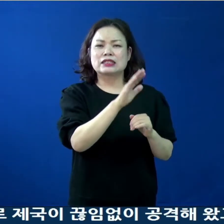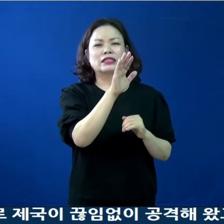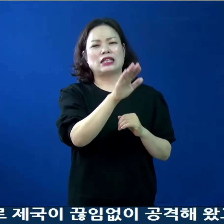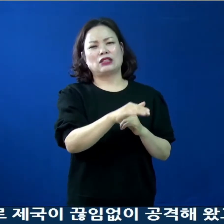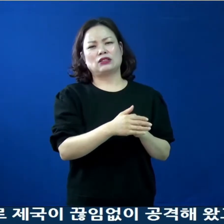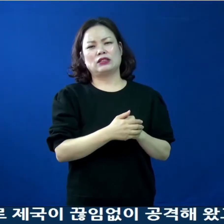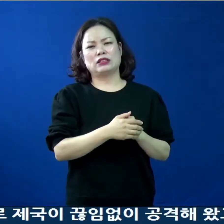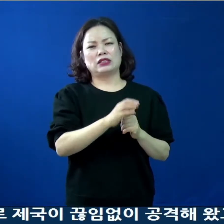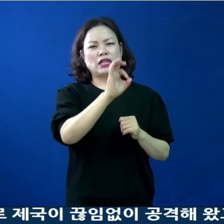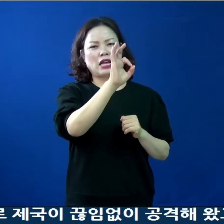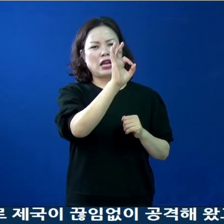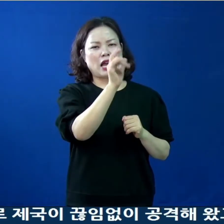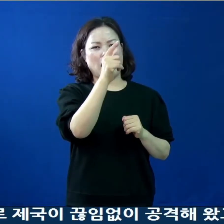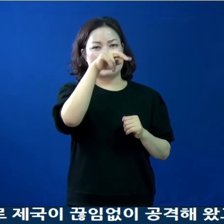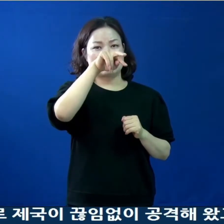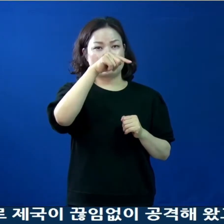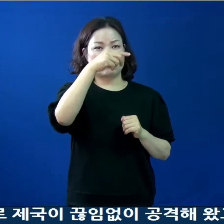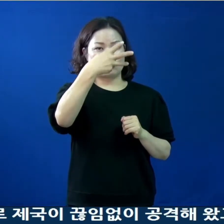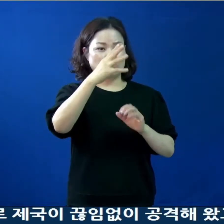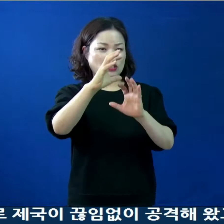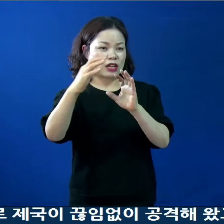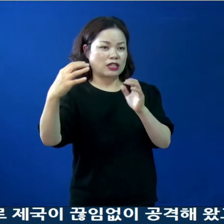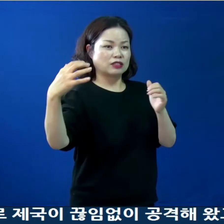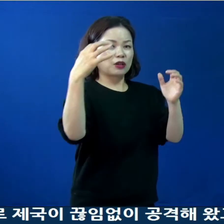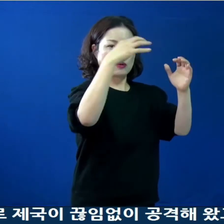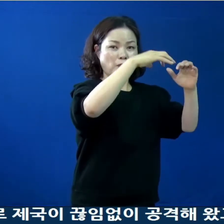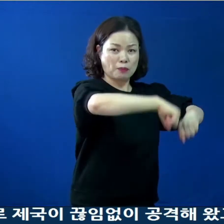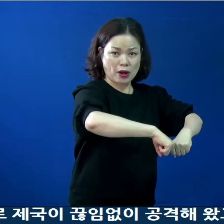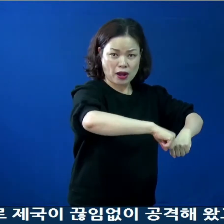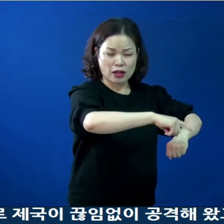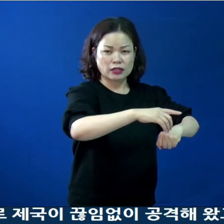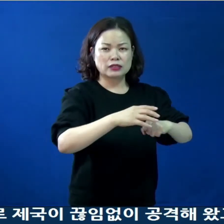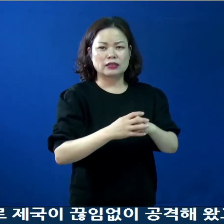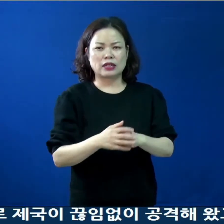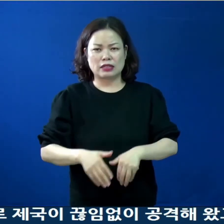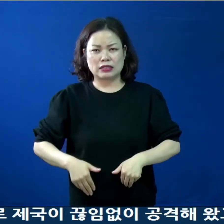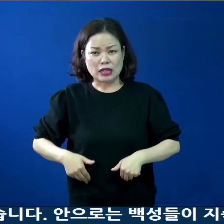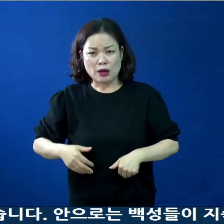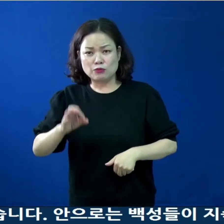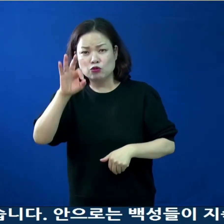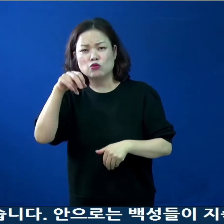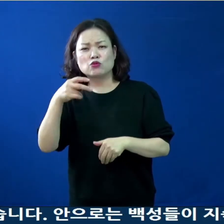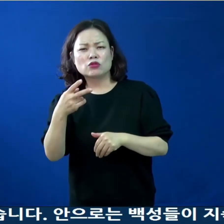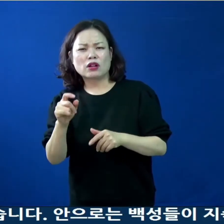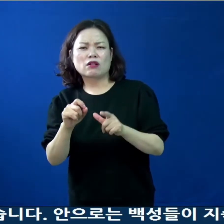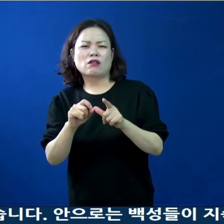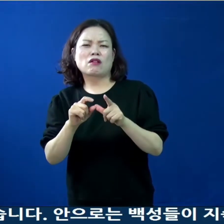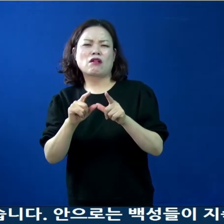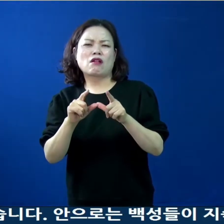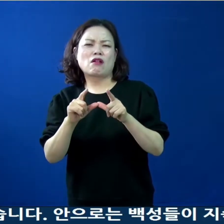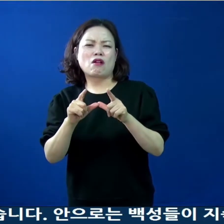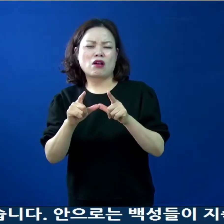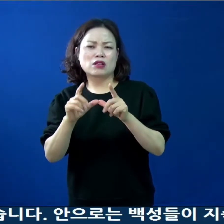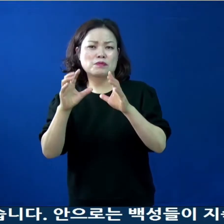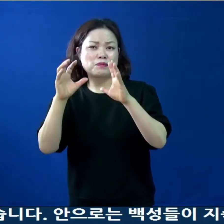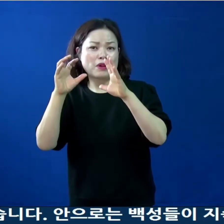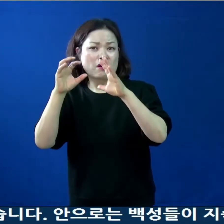이제 아수르에 의해서 멸망을 당하고, 남유다도 히스기야 때 보면은 거의 멸망 직전까지